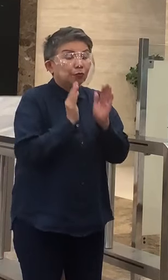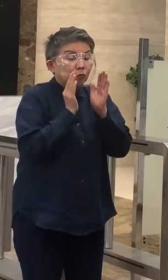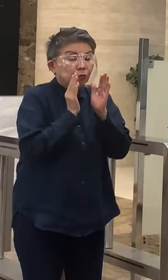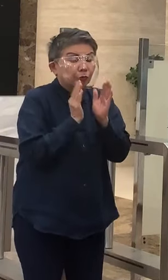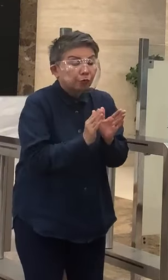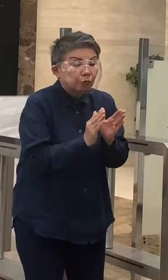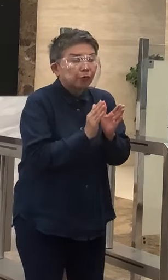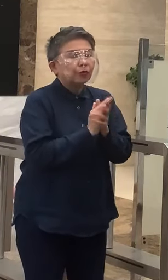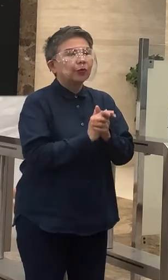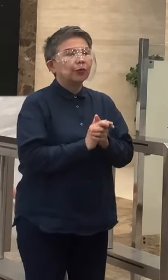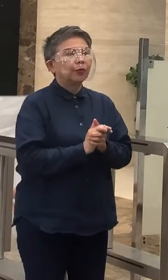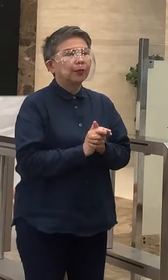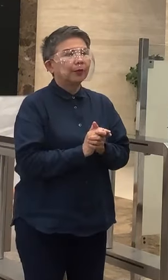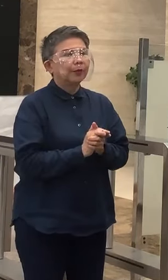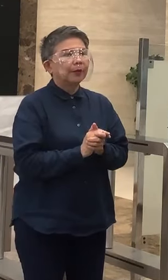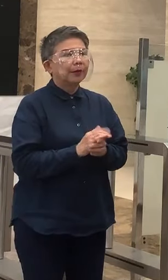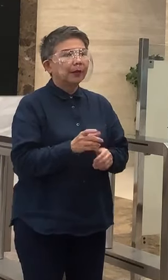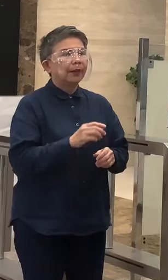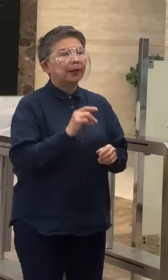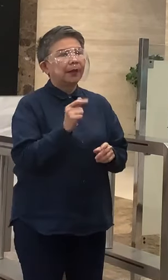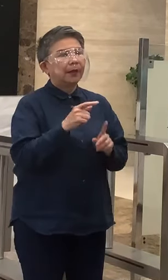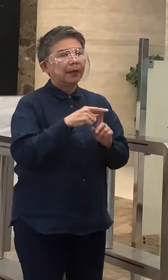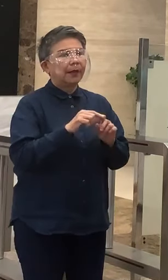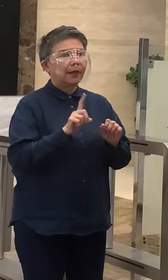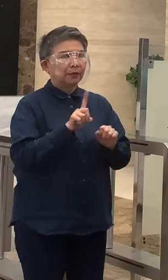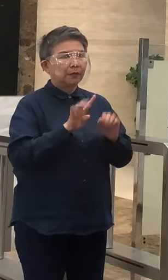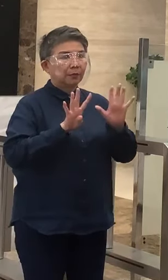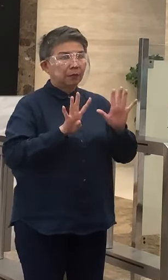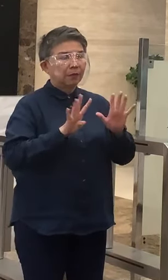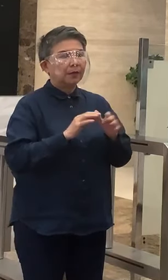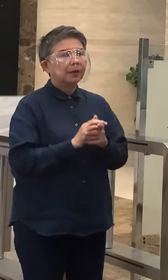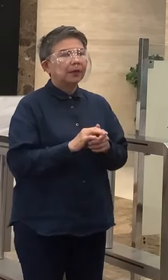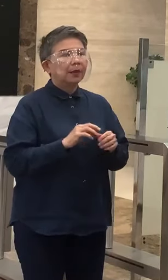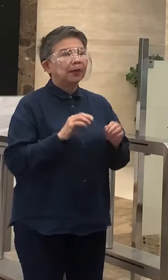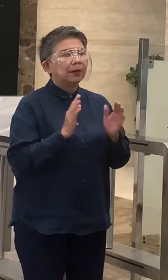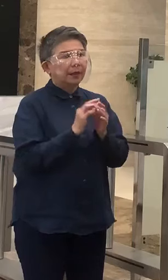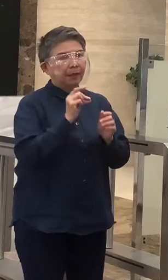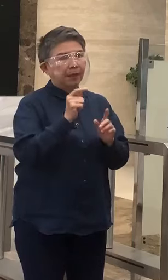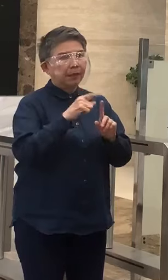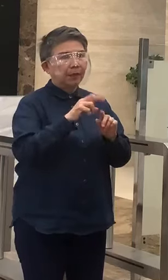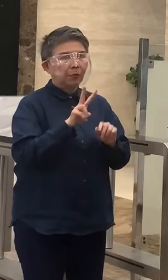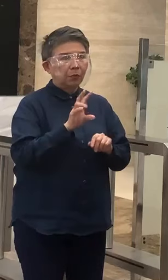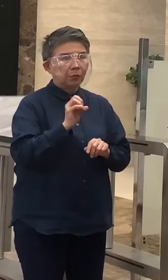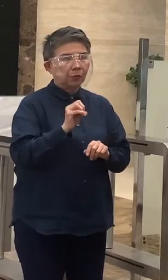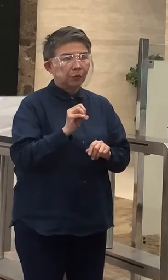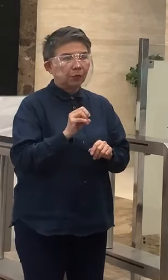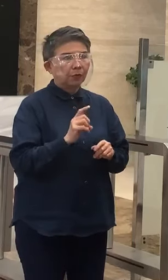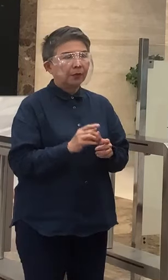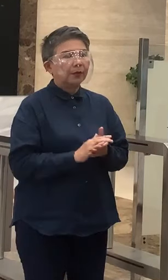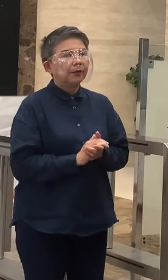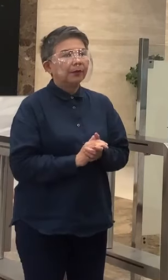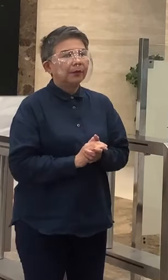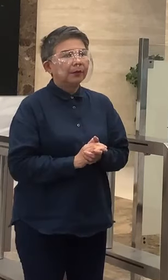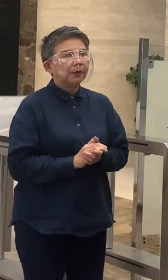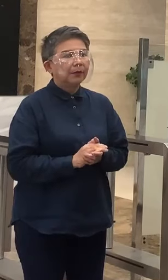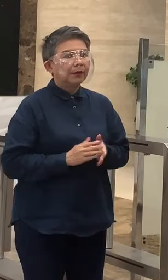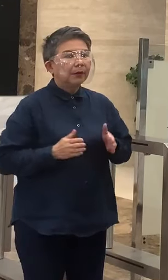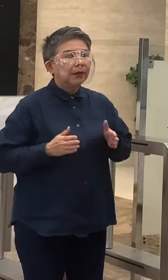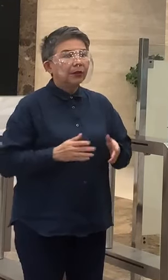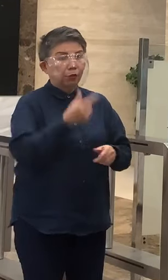di irt 19 dan 20 Apartemen Sudirman